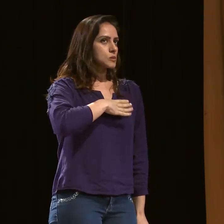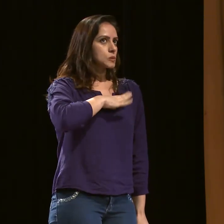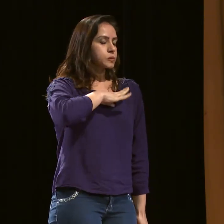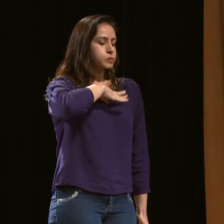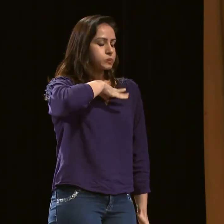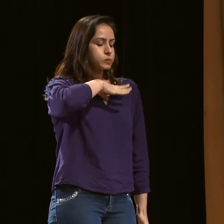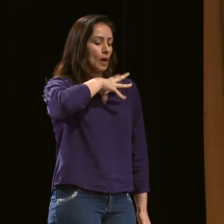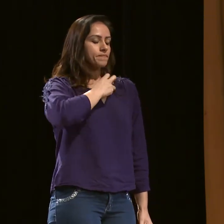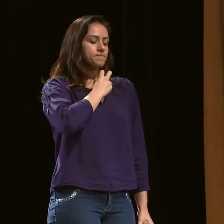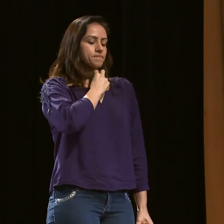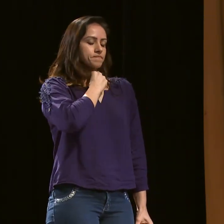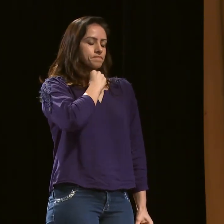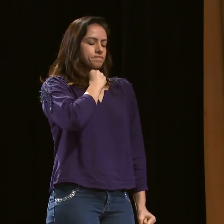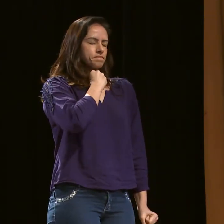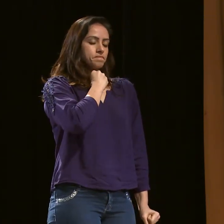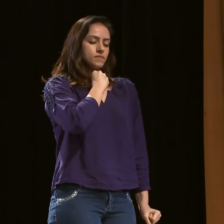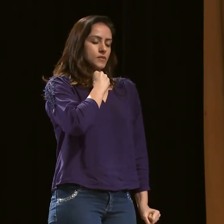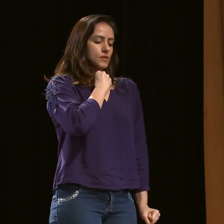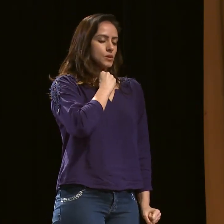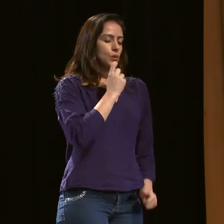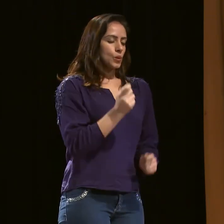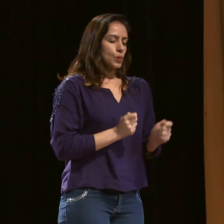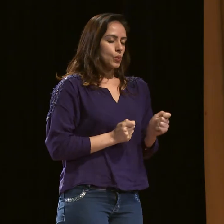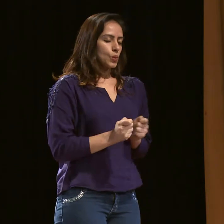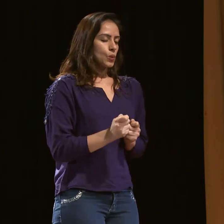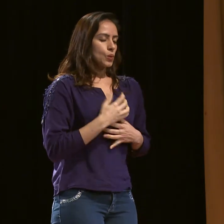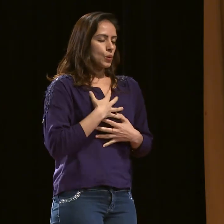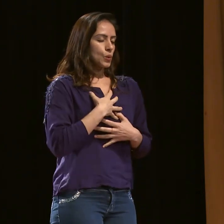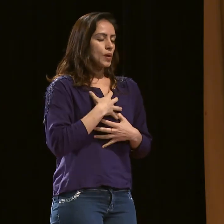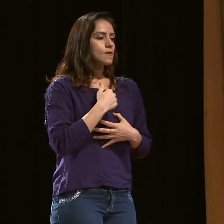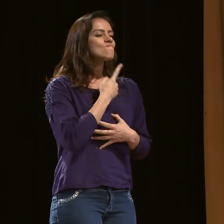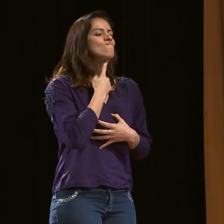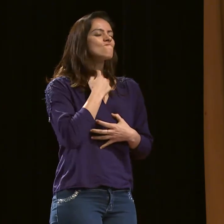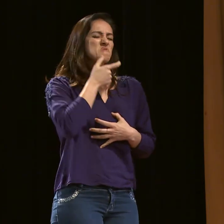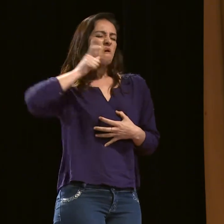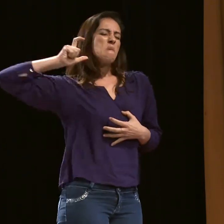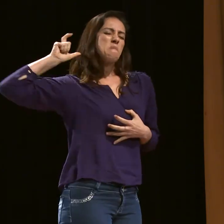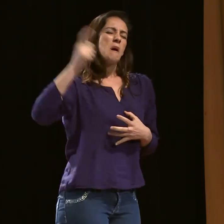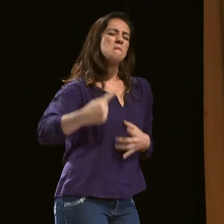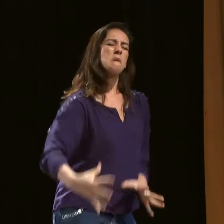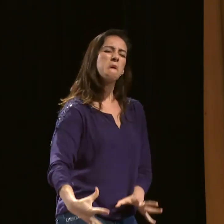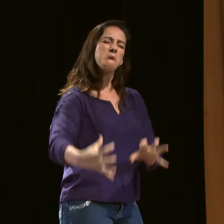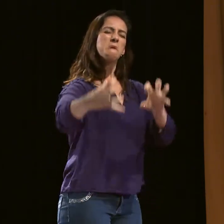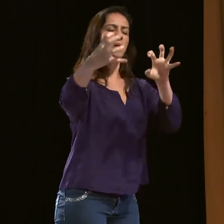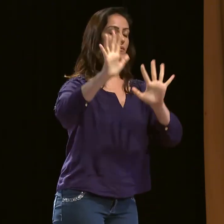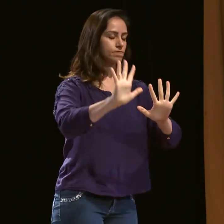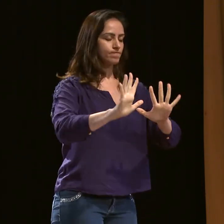muito chateada. Aquilo realmente me corrompeu por dentro, me corroeu. E eu falei, não, vontade de discutir,